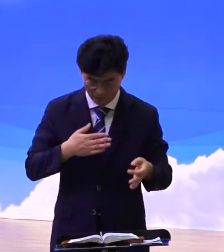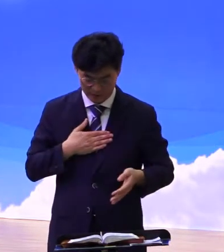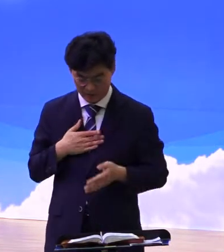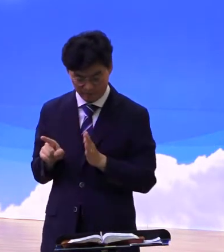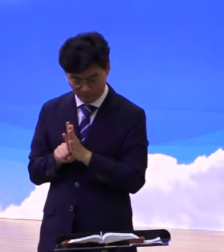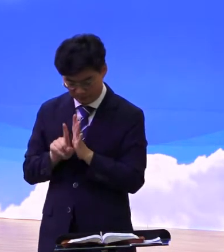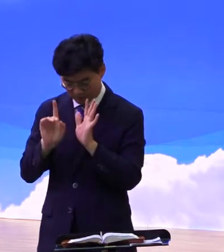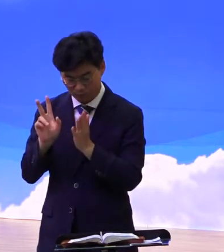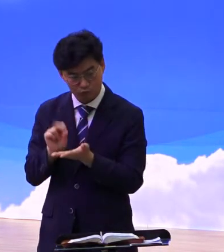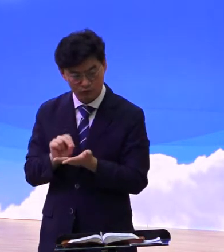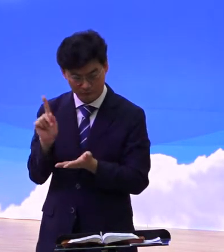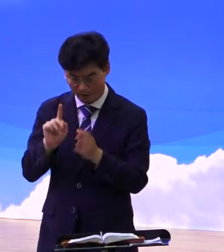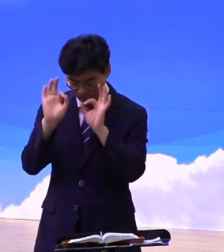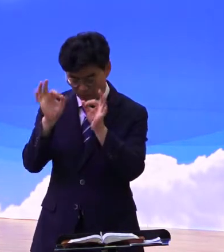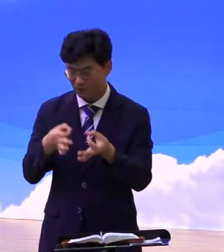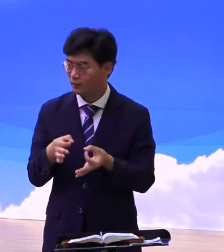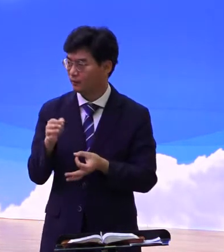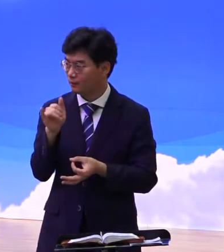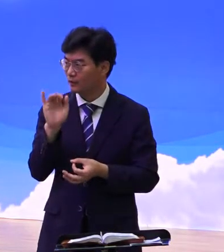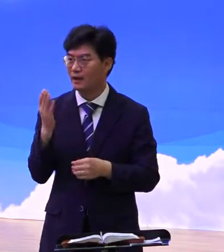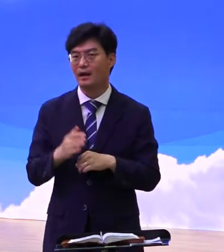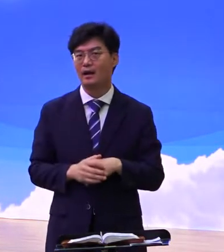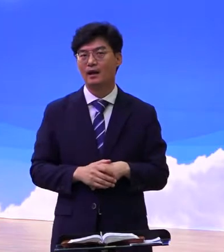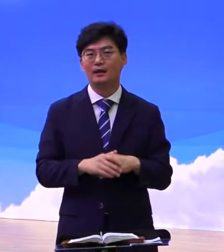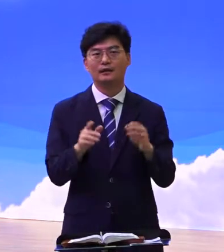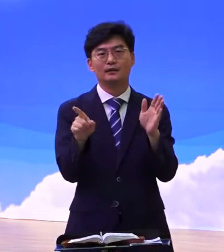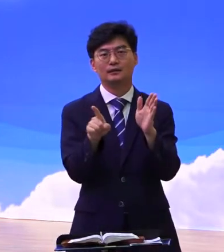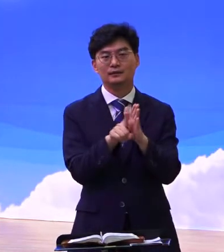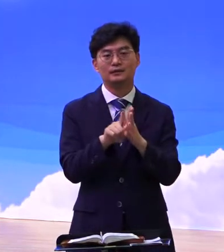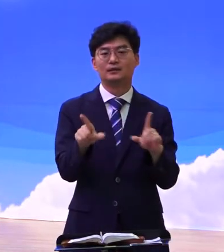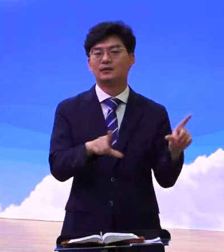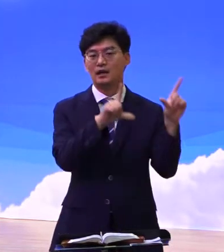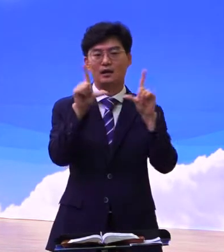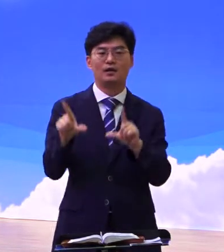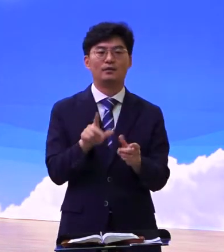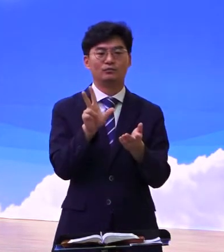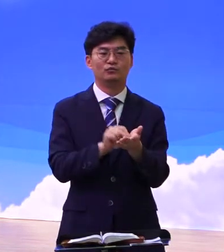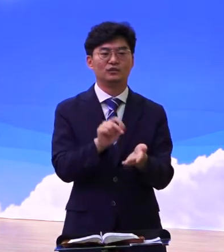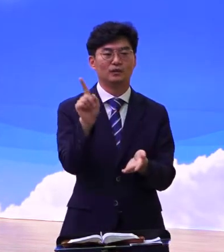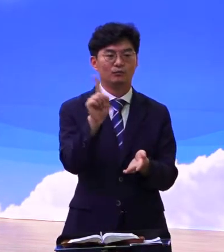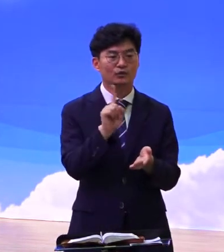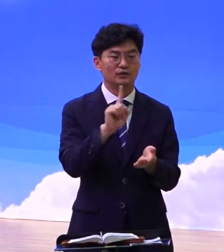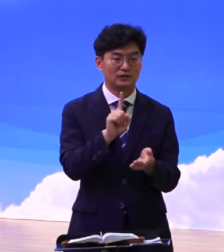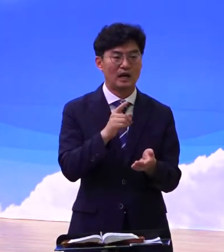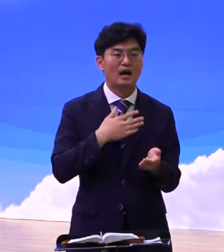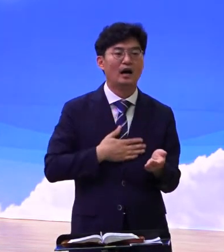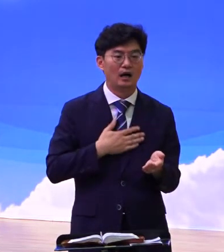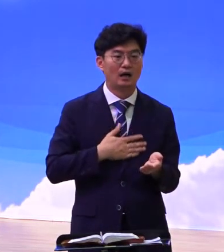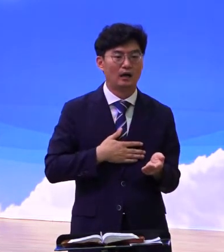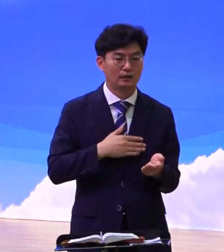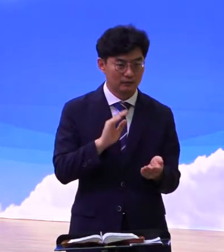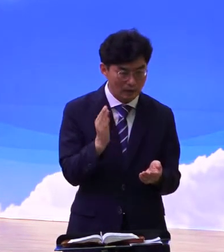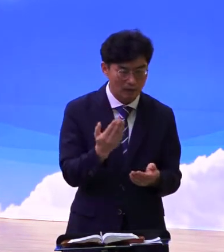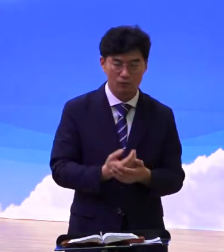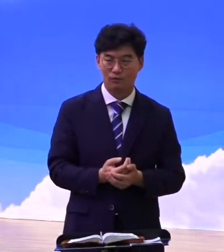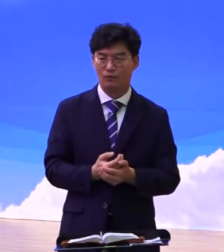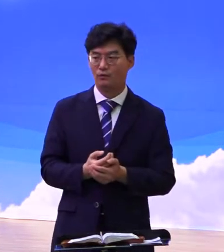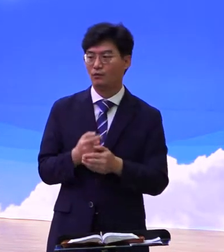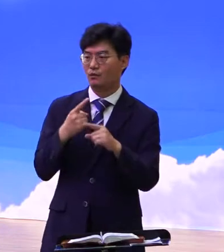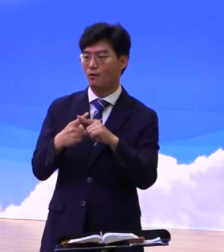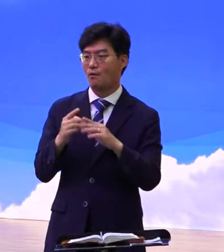집중하고, 성도도 또 교회도 신앙의 본질에 집중하고, 그리고 세상과 이웃과 소통하면서 살아야 한다는